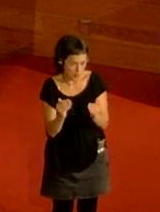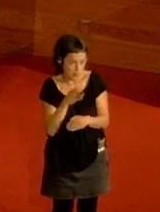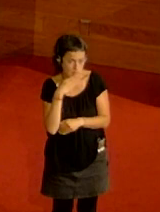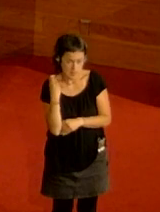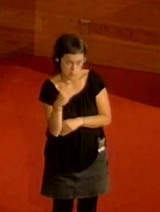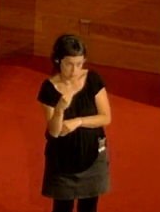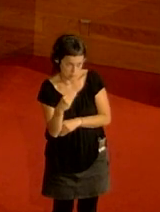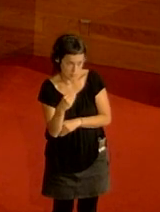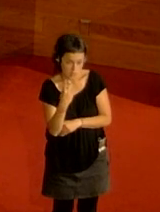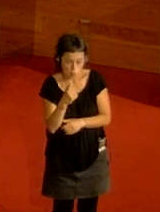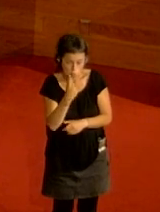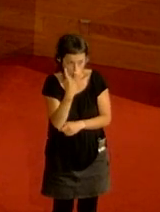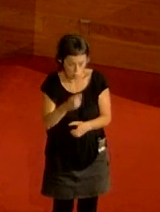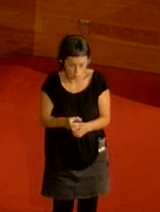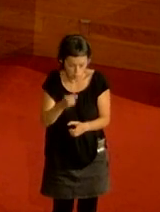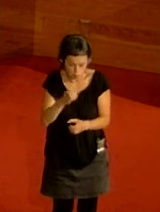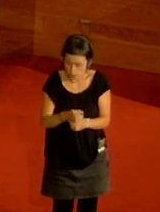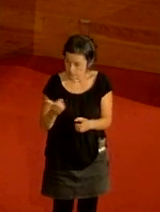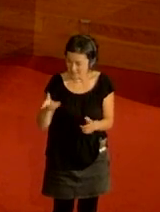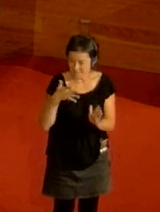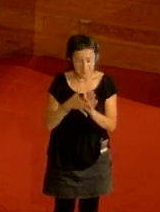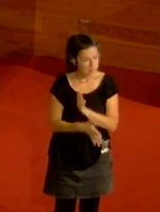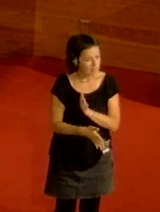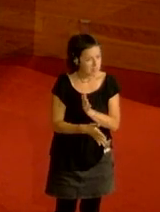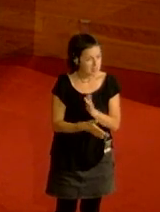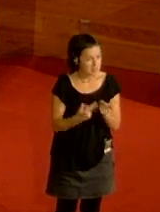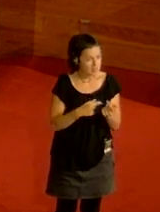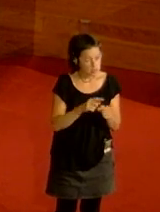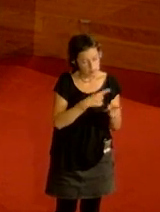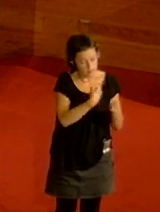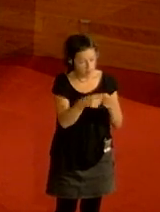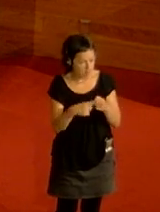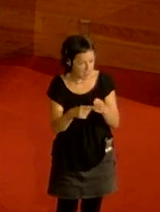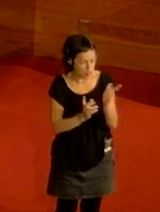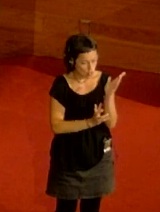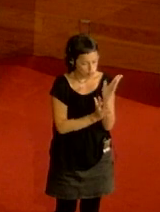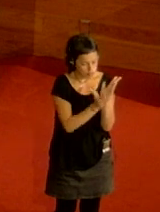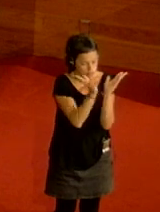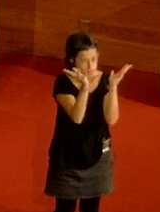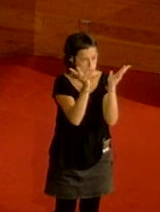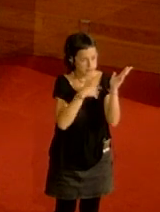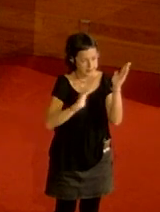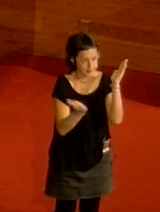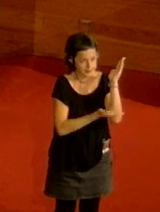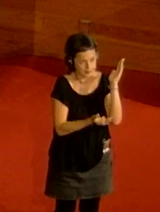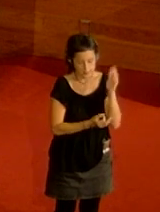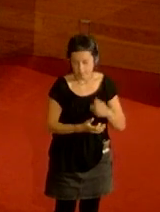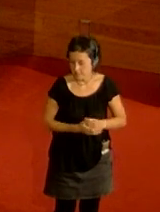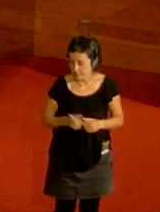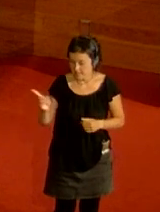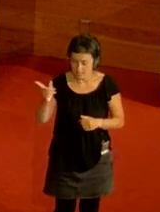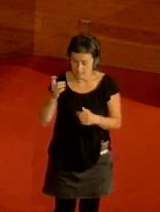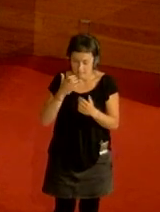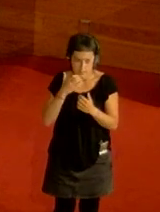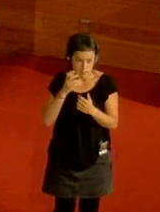sacrificio de la diversidad por la homogeneidad es un eh sería aquí en este caso un ejemplo de lo que nos facilita